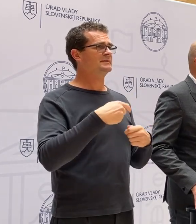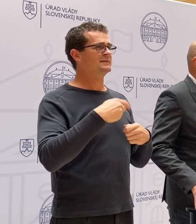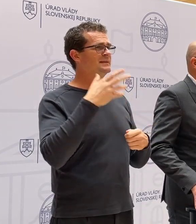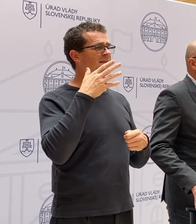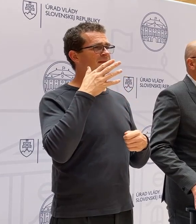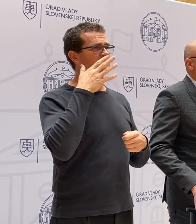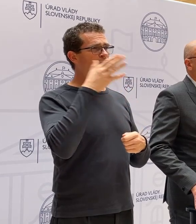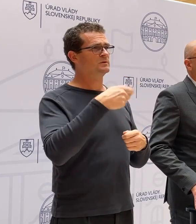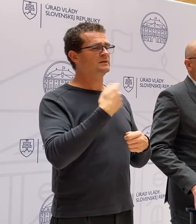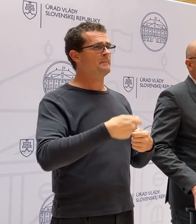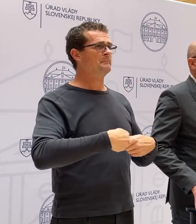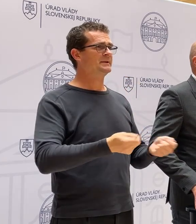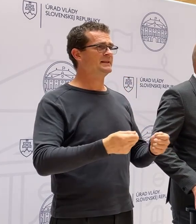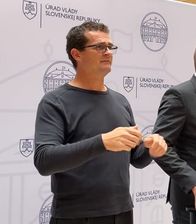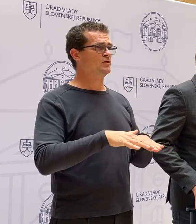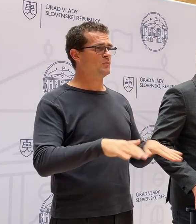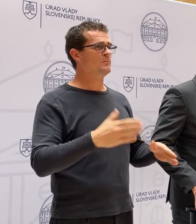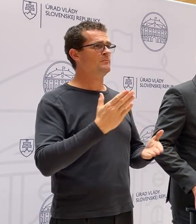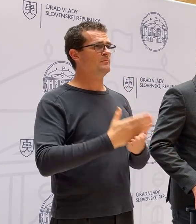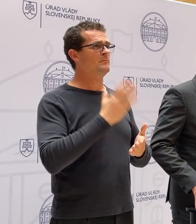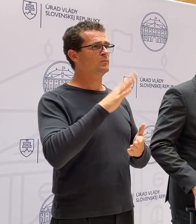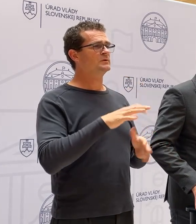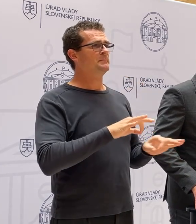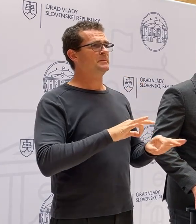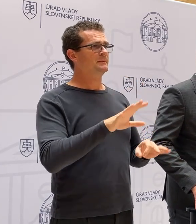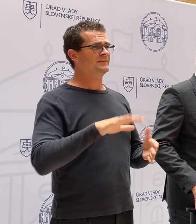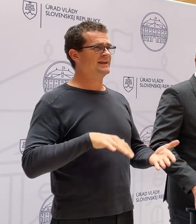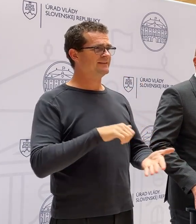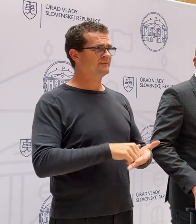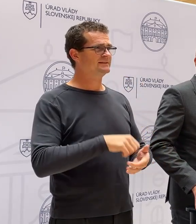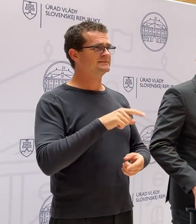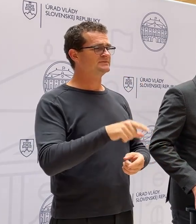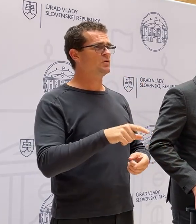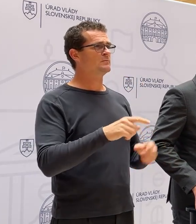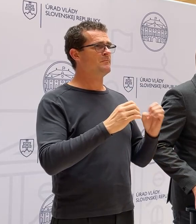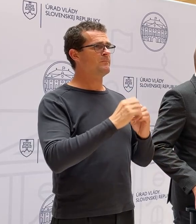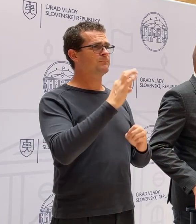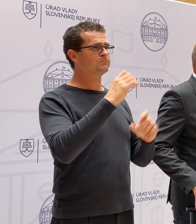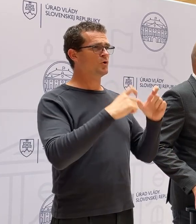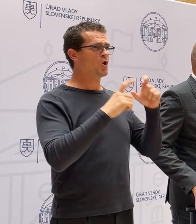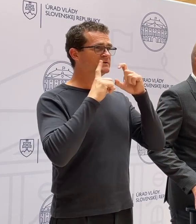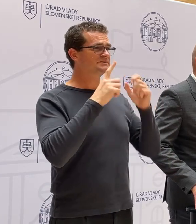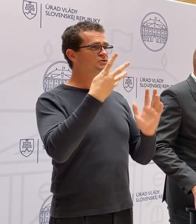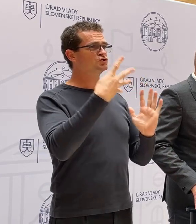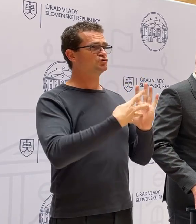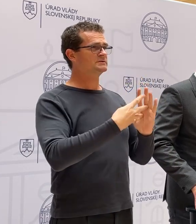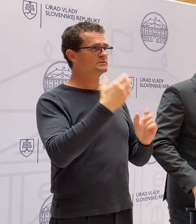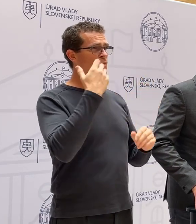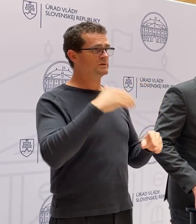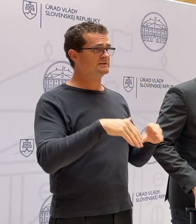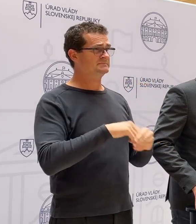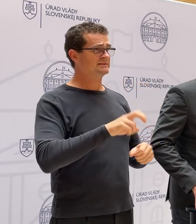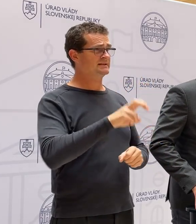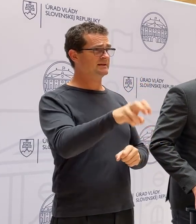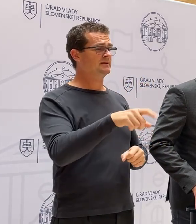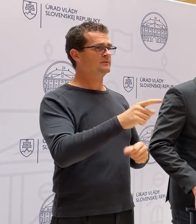tie pozemky predávať, preto lebo ju pripravujeme pre investora. Investor je Bosch, zamestná 4000 ľudí. Je